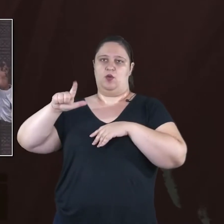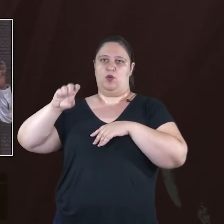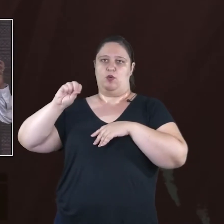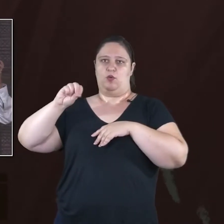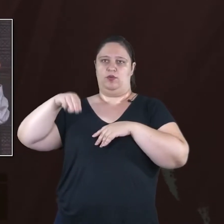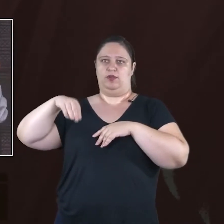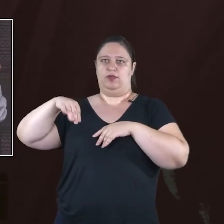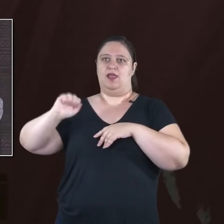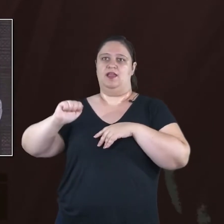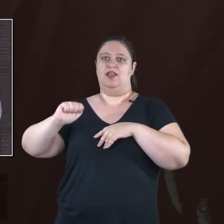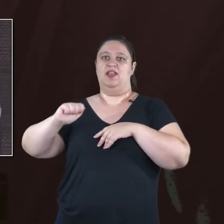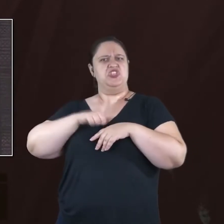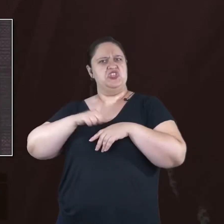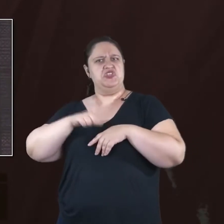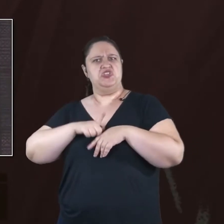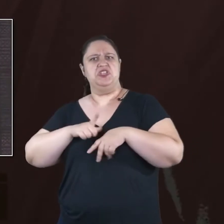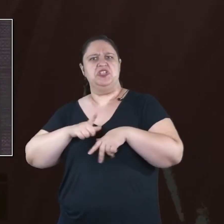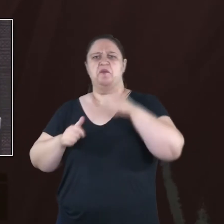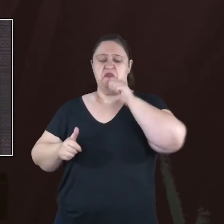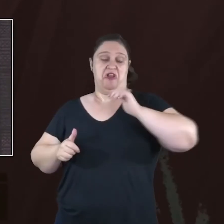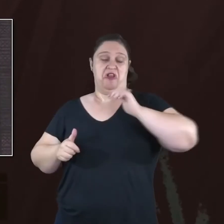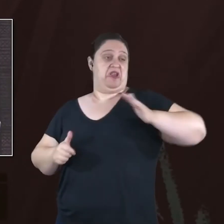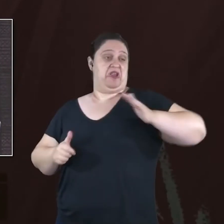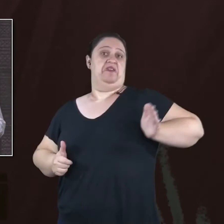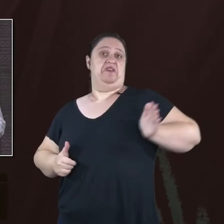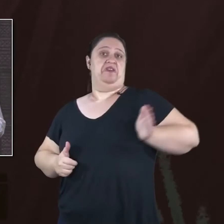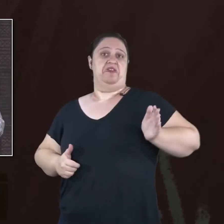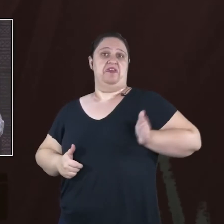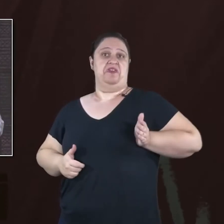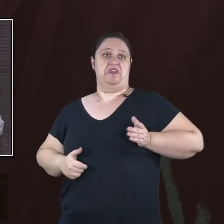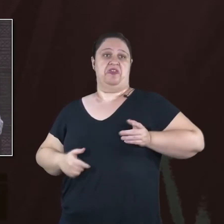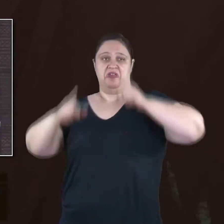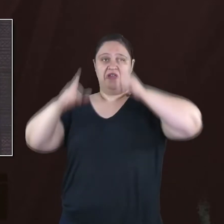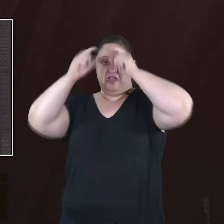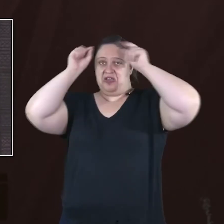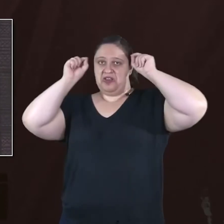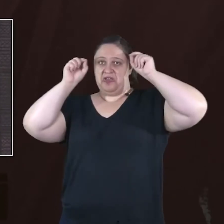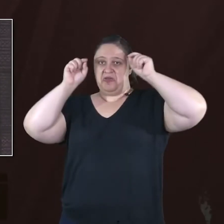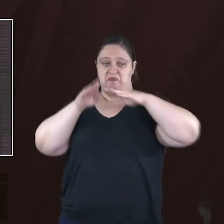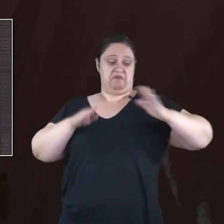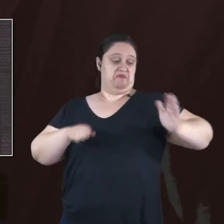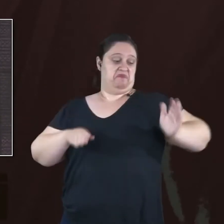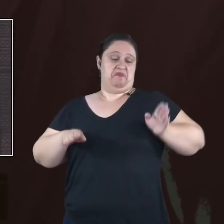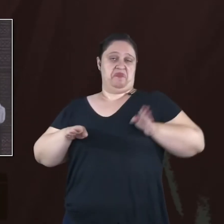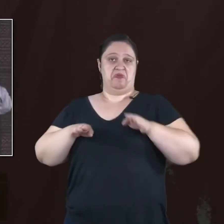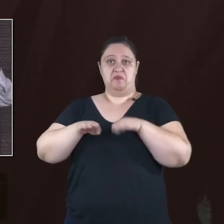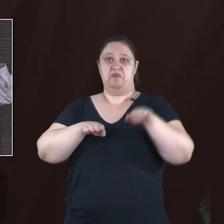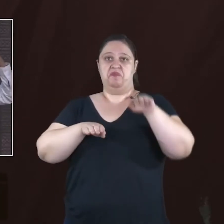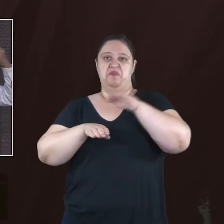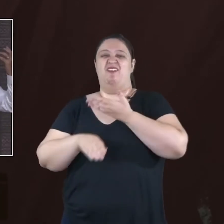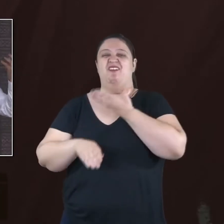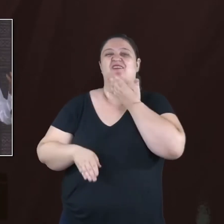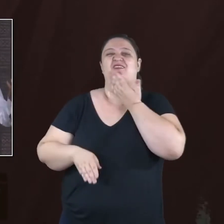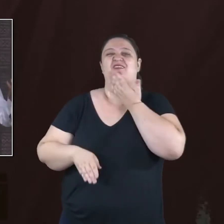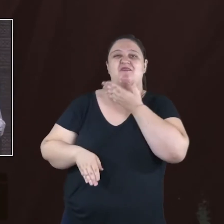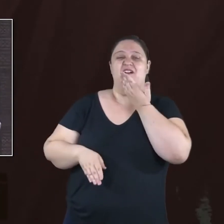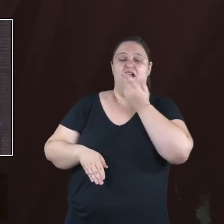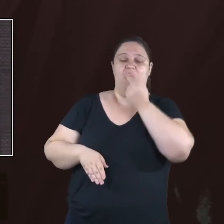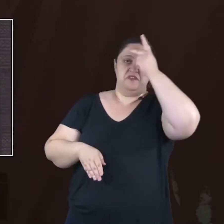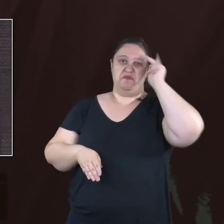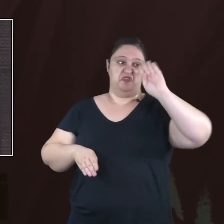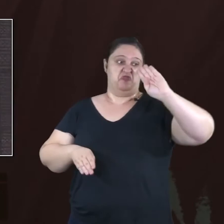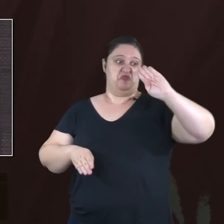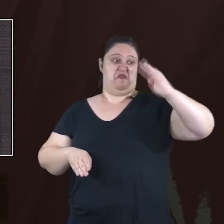havia aqueles gregos de boa posição social. Irmãos, era muito fácil para um obreiro